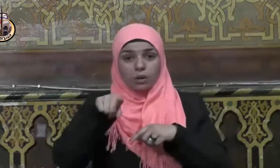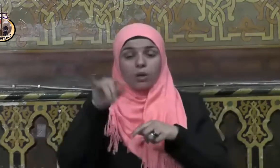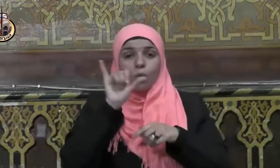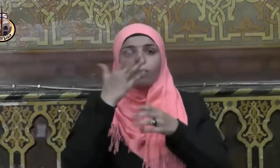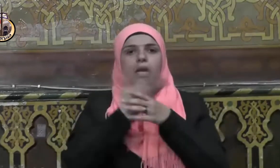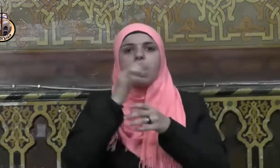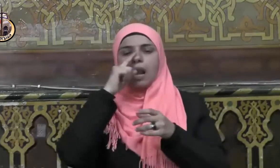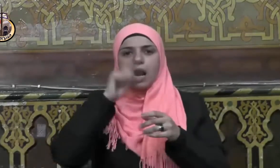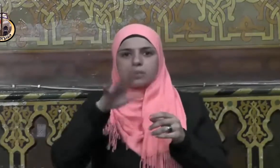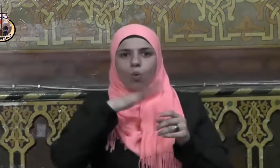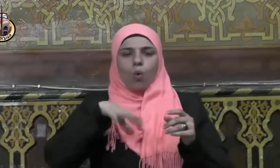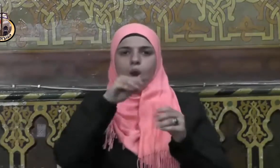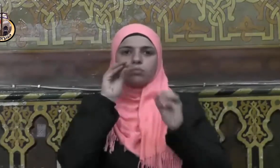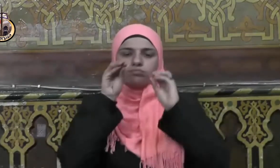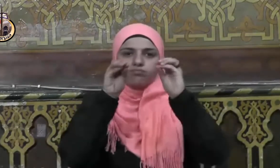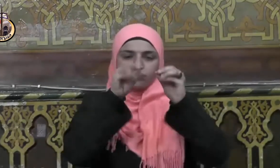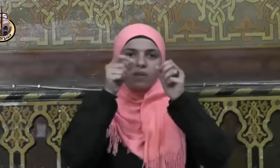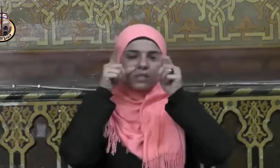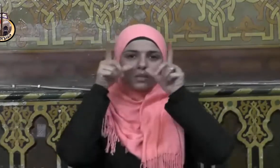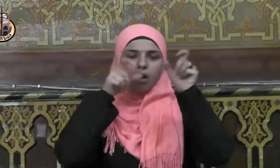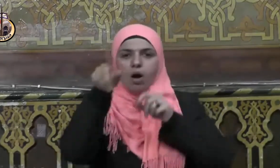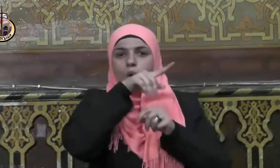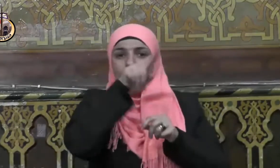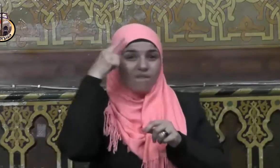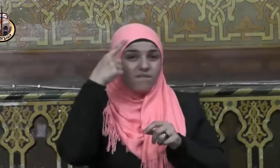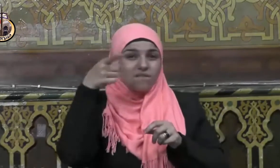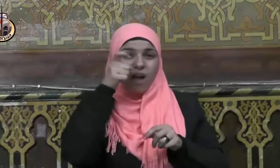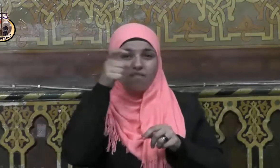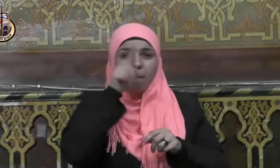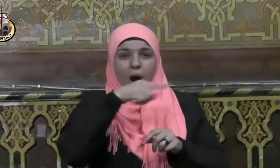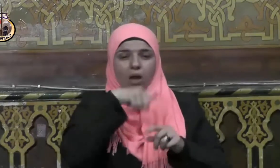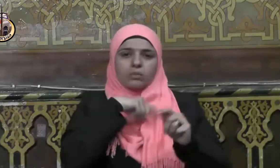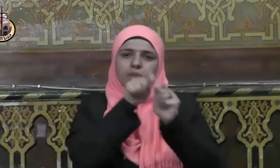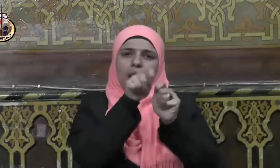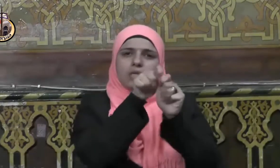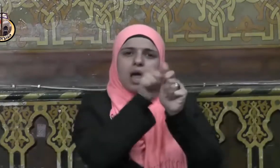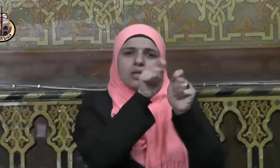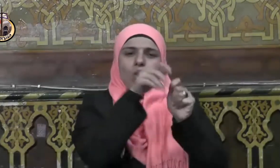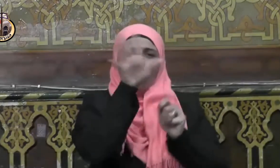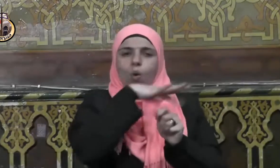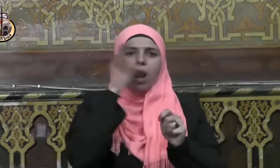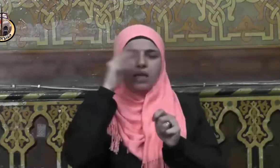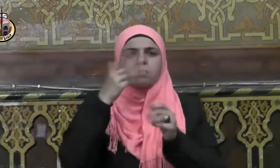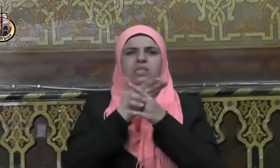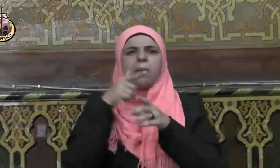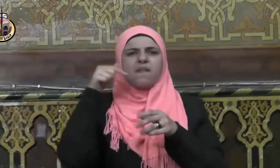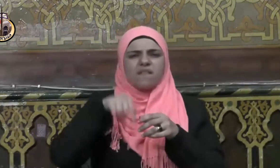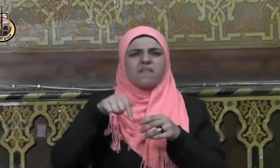نصحح المفاهيم الخاطئة التي حاولت الجماعات الإرهابية